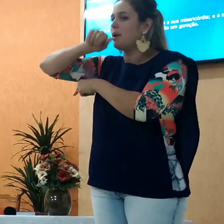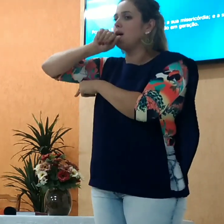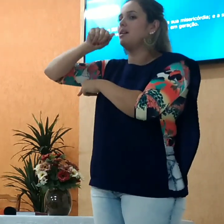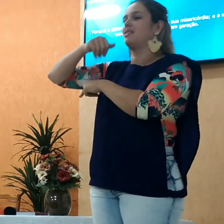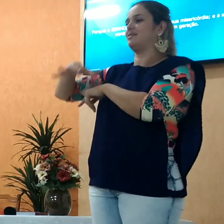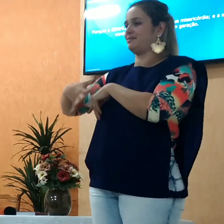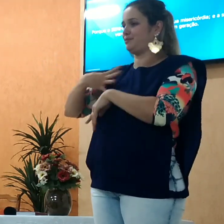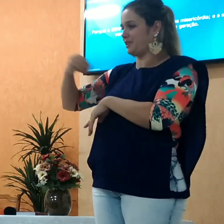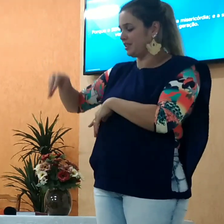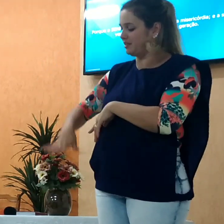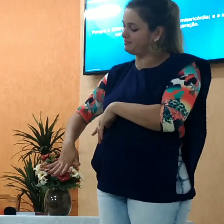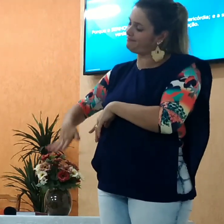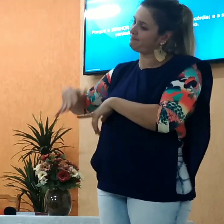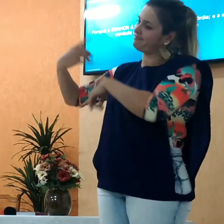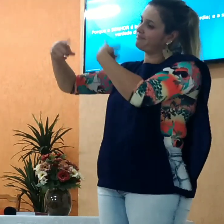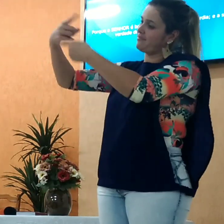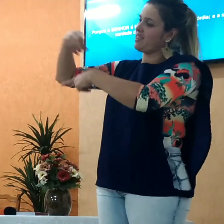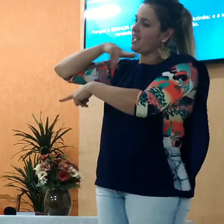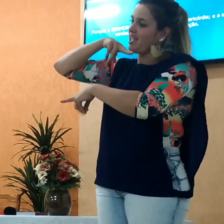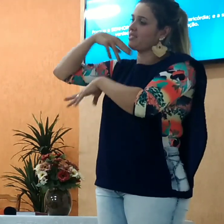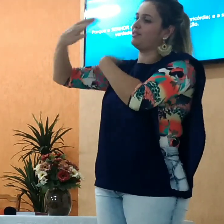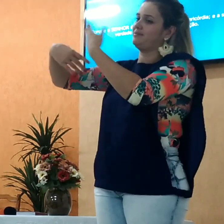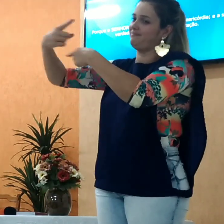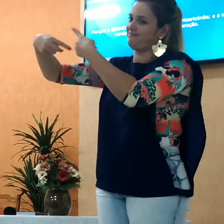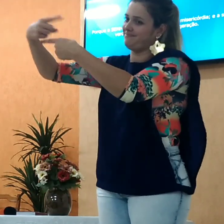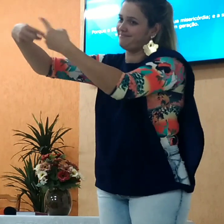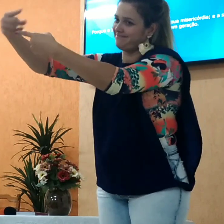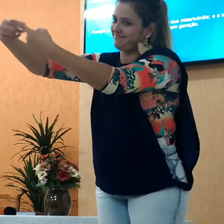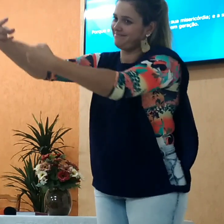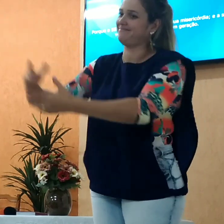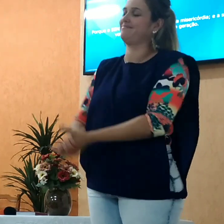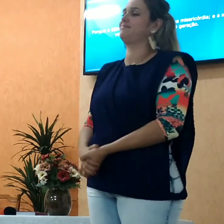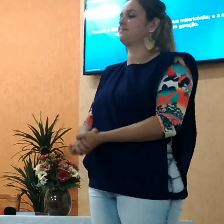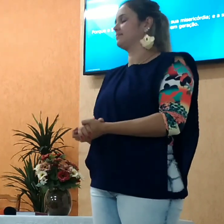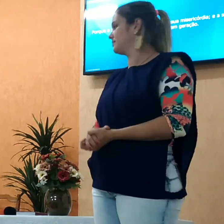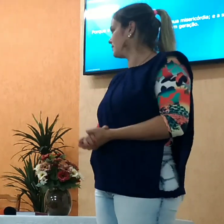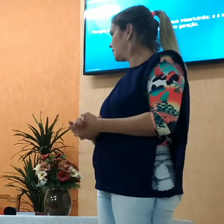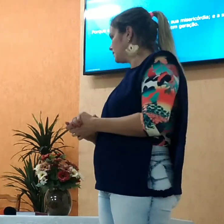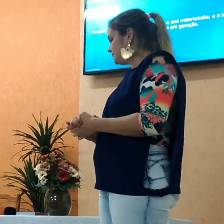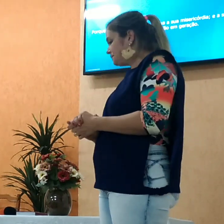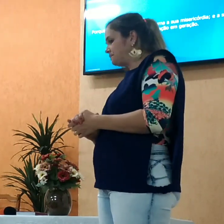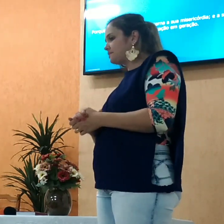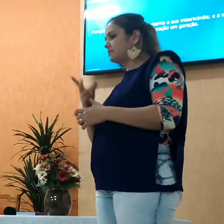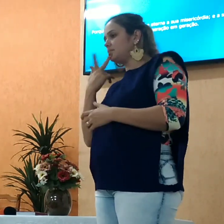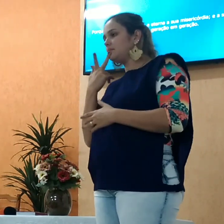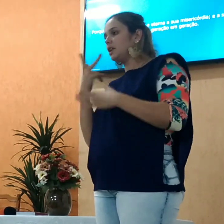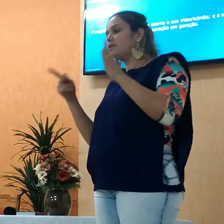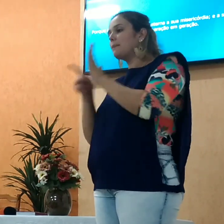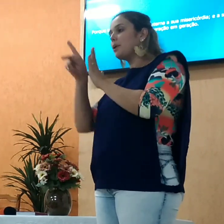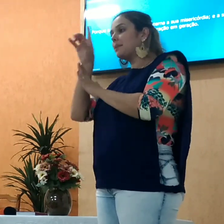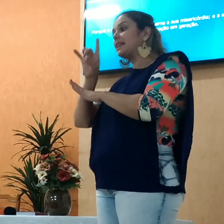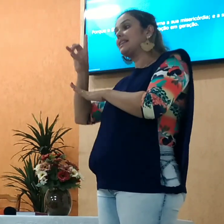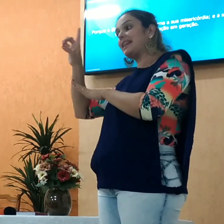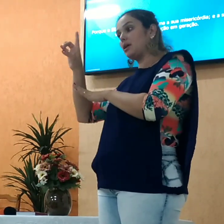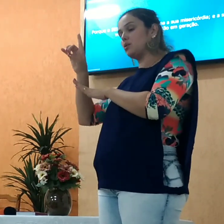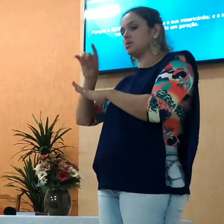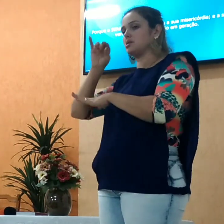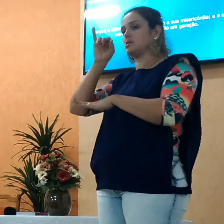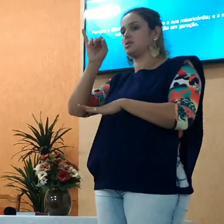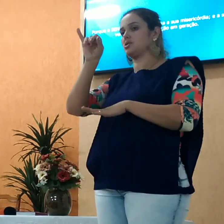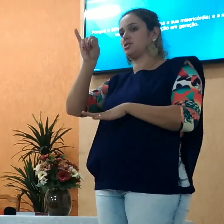sua fidelidade, de geração em geração. Esse Deus de Israel, que há